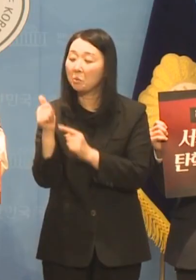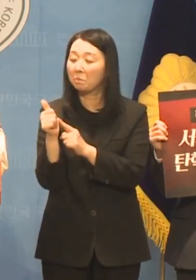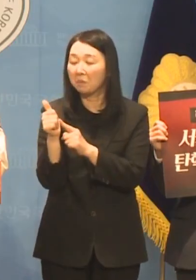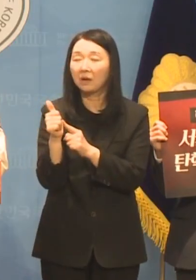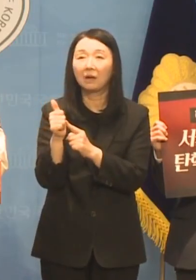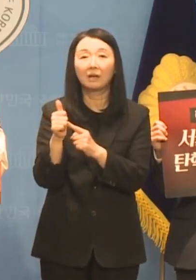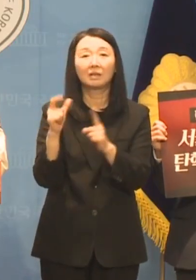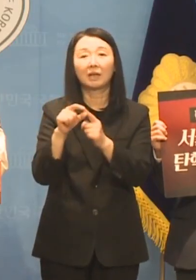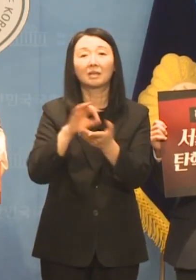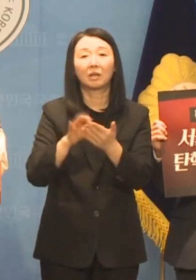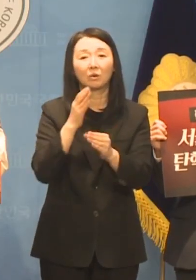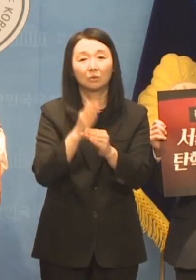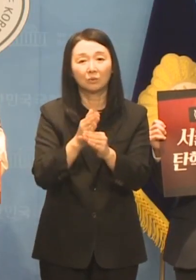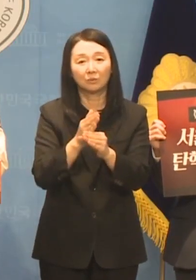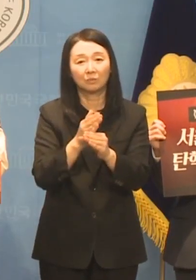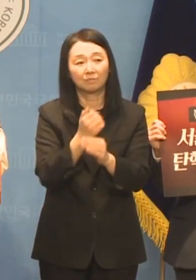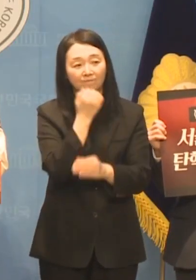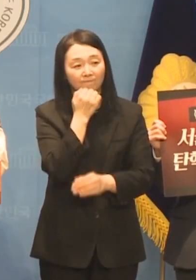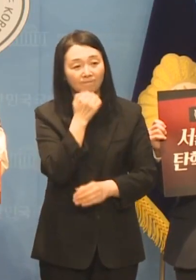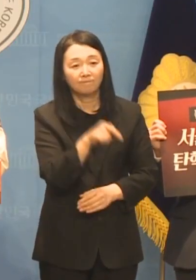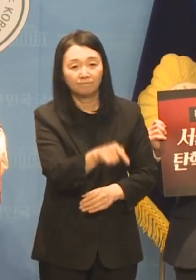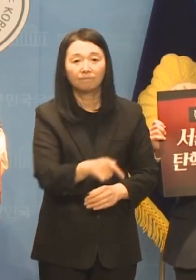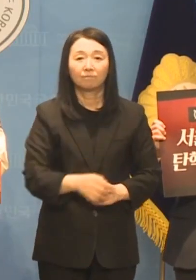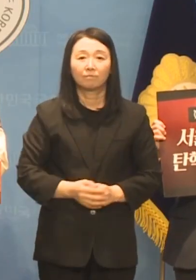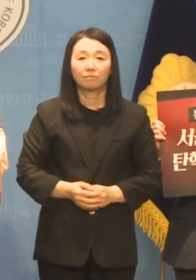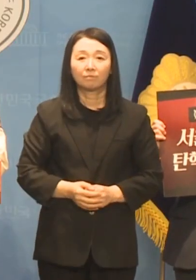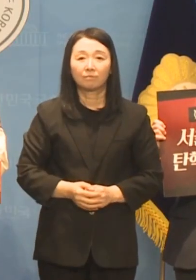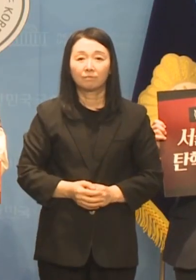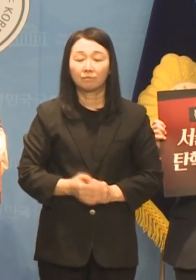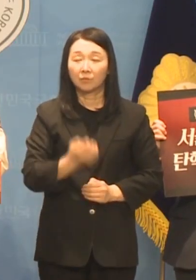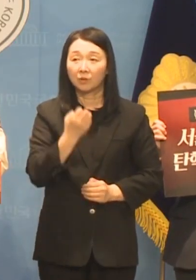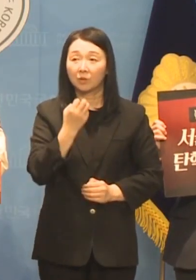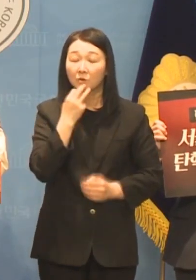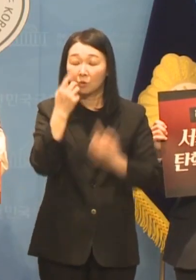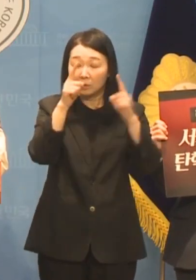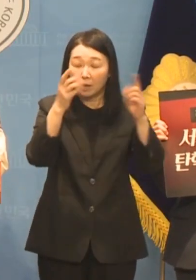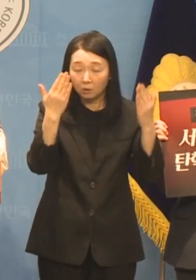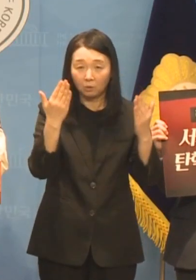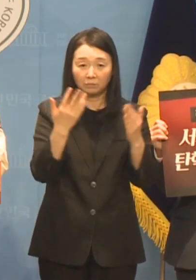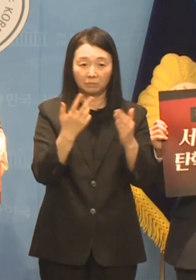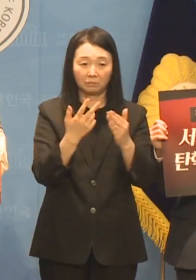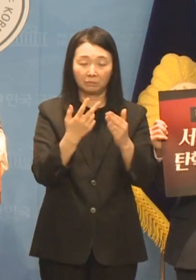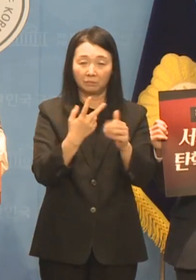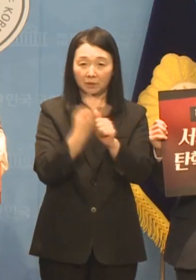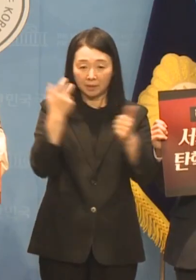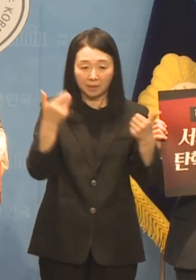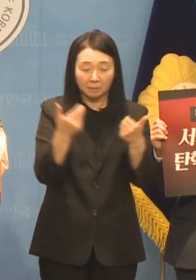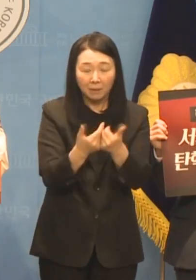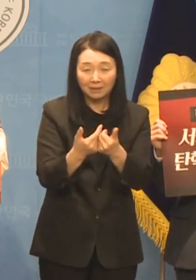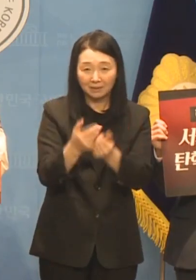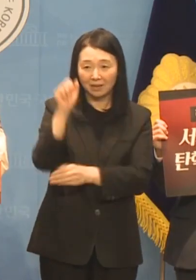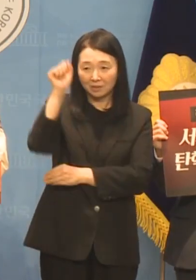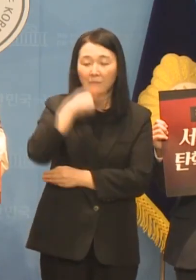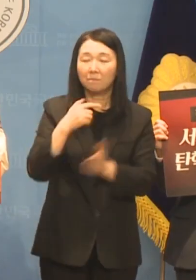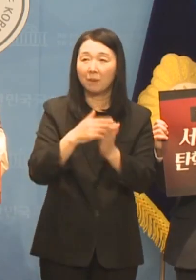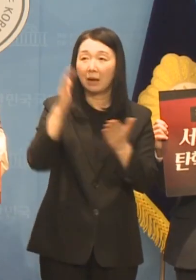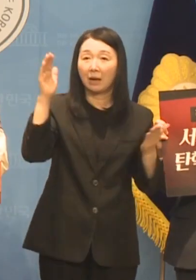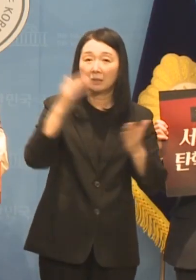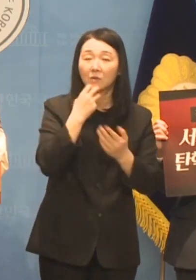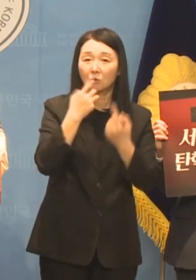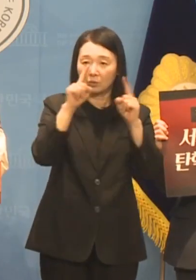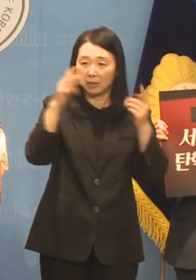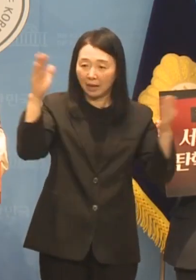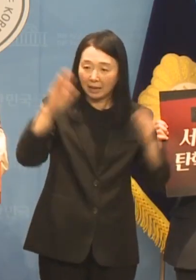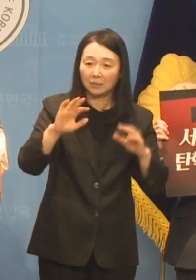아주 비겁한 모습을 보이기까지 합니다. 심지어 서울대 탄핵반대 시국선언을 한 학생을 서울대생이